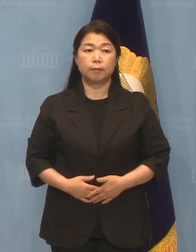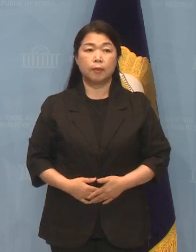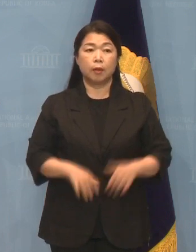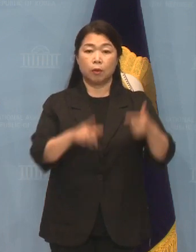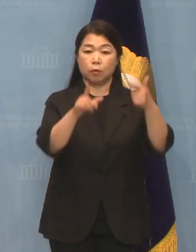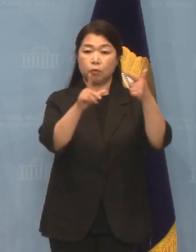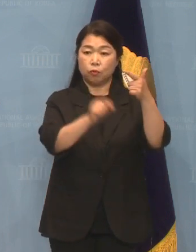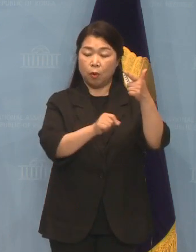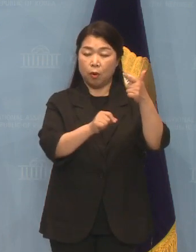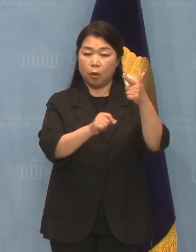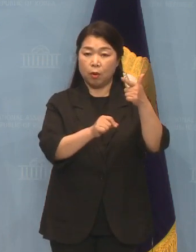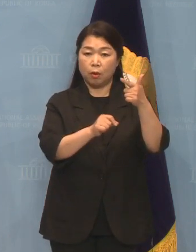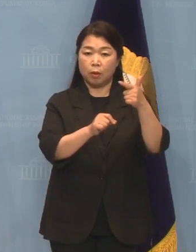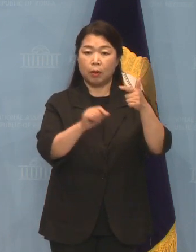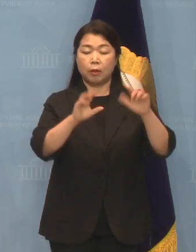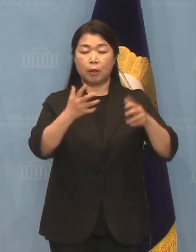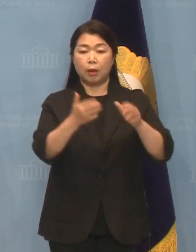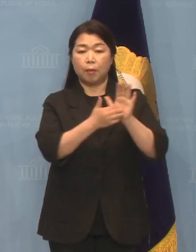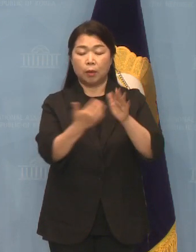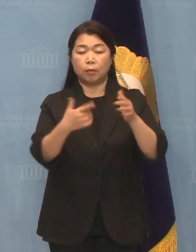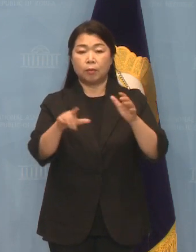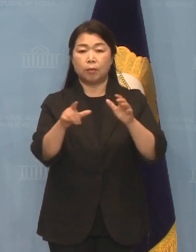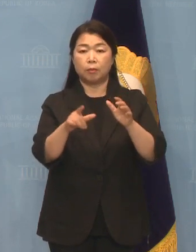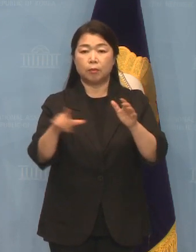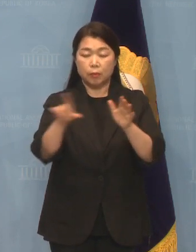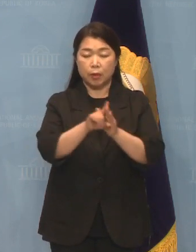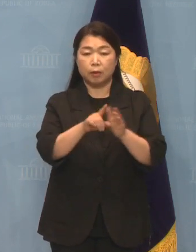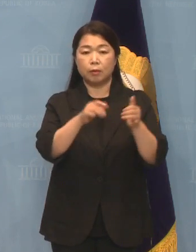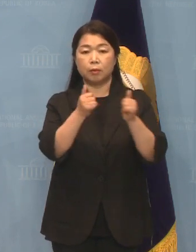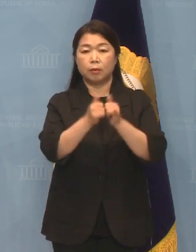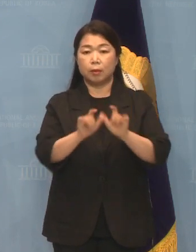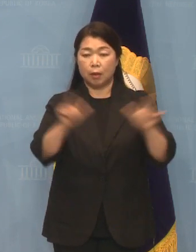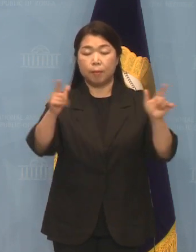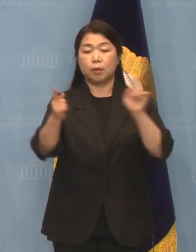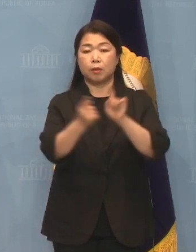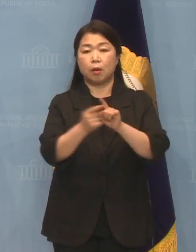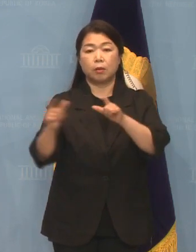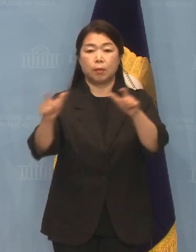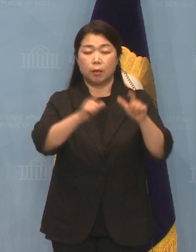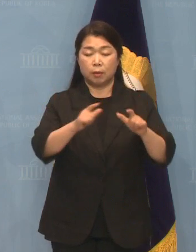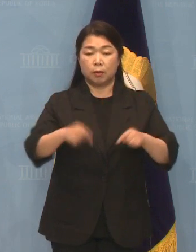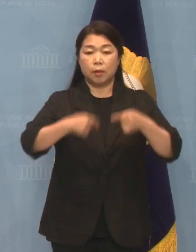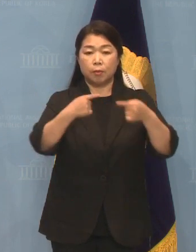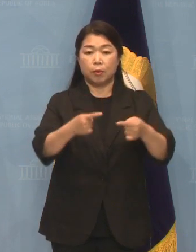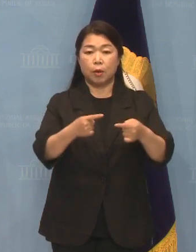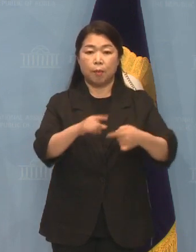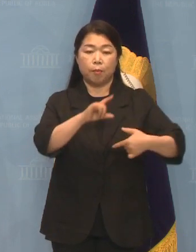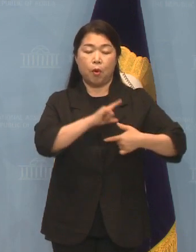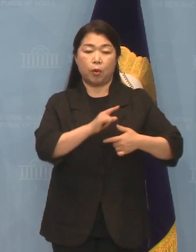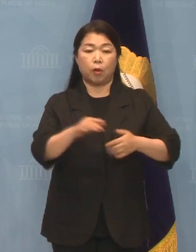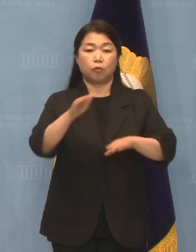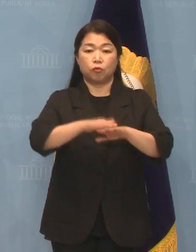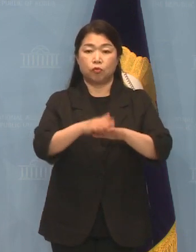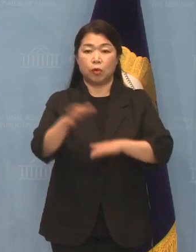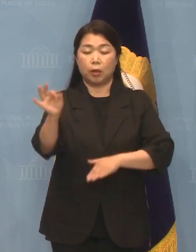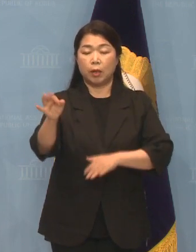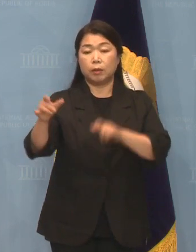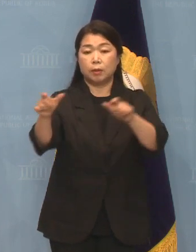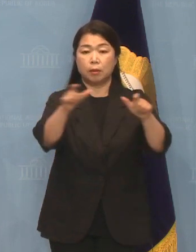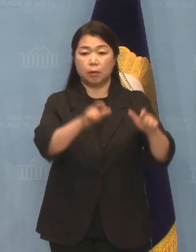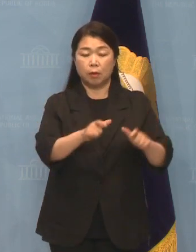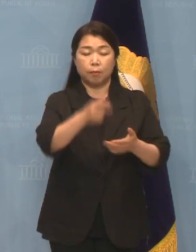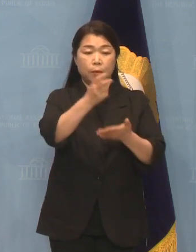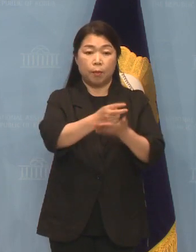먼저 6월 호국 보훈의 달을 맞아서 지방자치단체 참전 명예수당이 지자체별 조례에